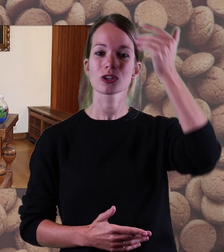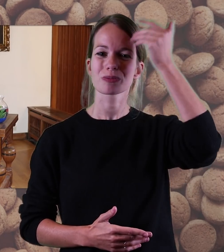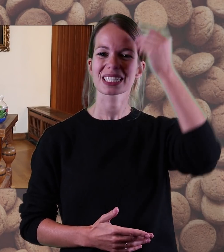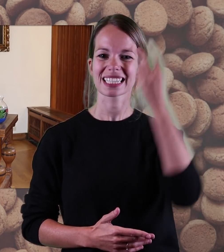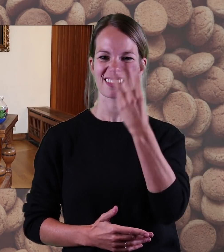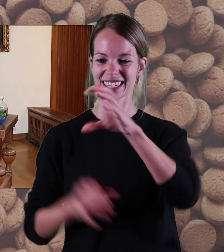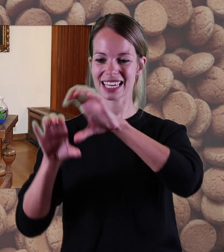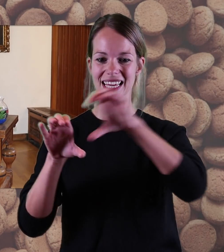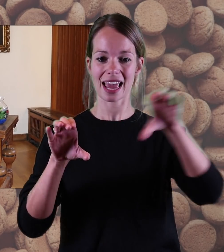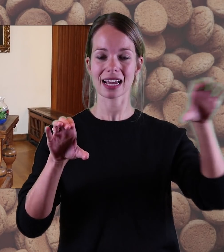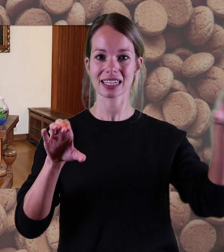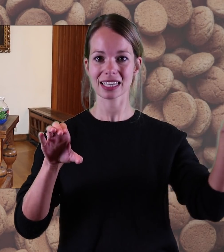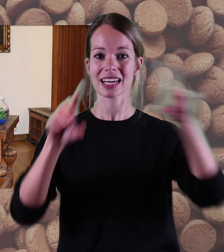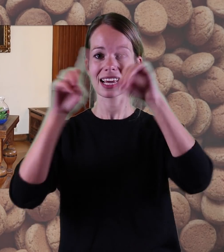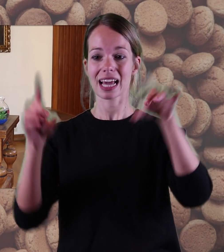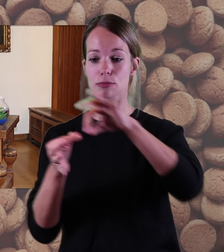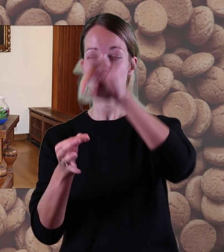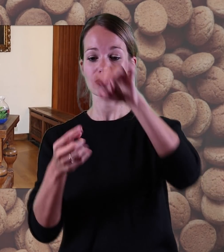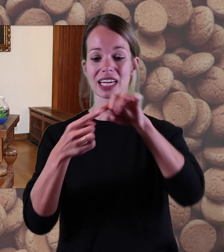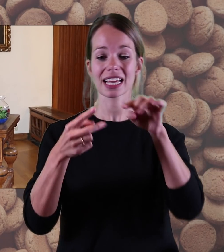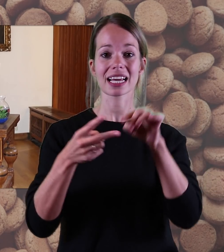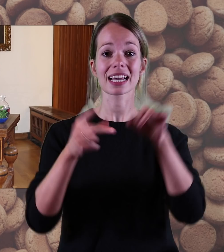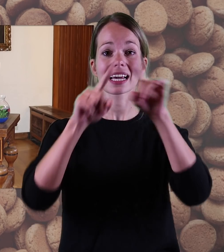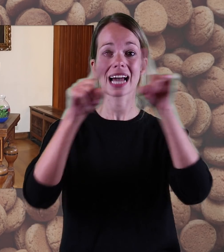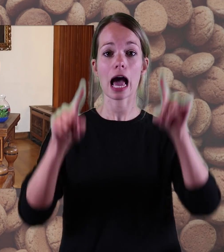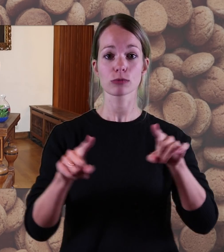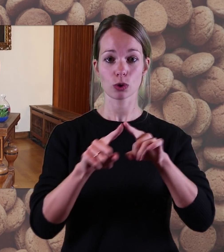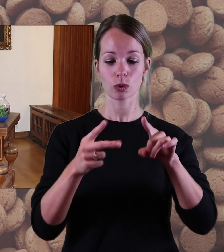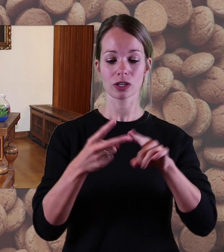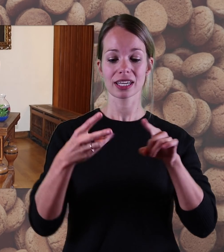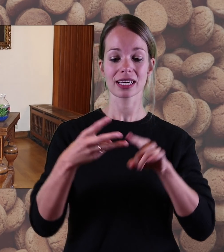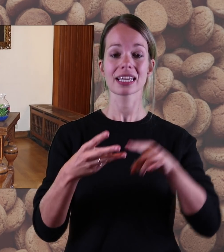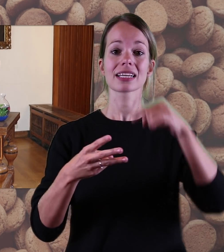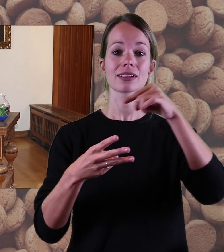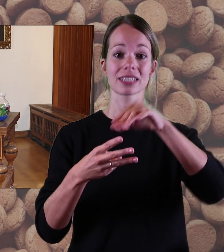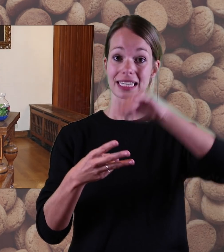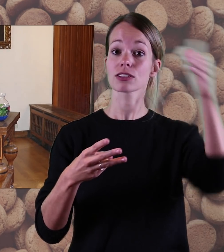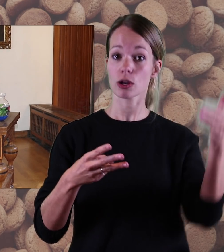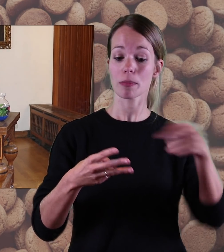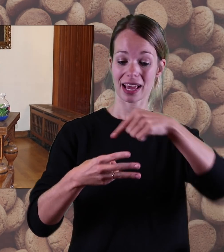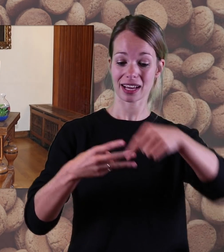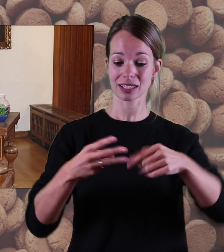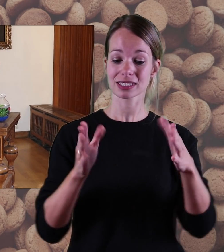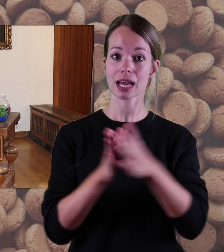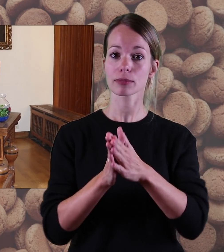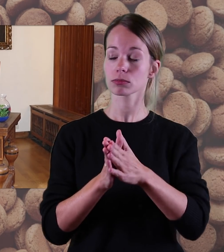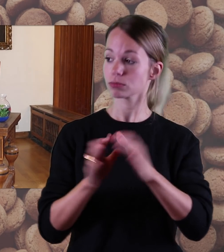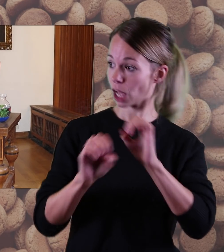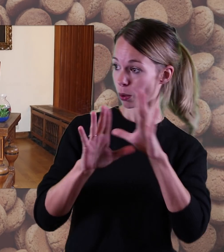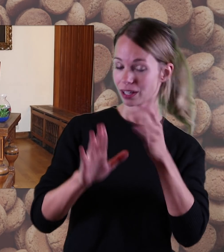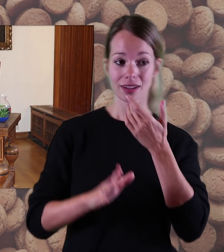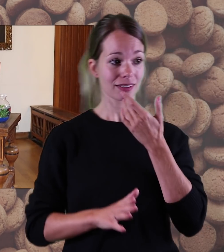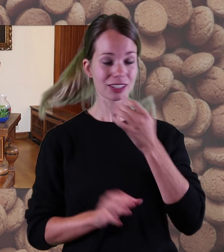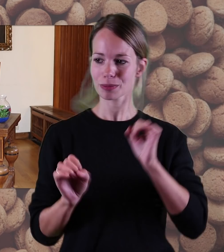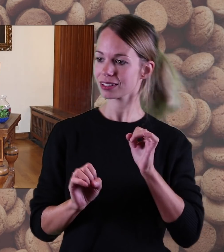drie kerken. Oh. En dan zo'n Sfeer, Raamsdonk, ja. En Geert Ruimenberg natuurlijk. Ja. Dat is alles bij elkaar. Nou, dat is duidelijk.